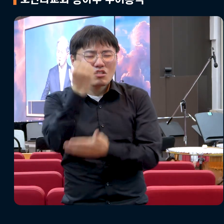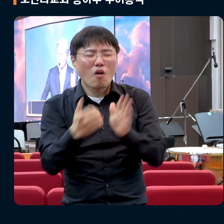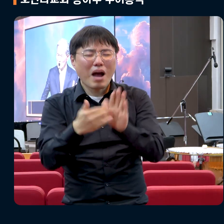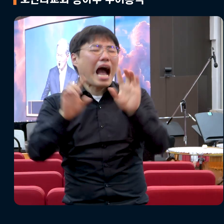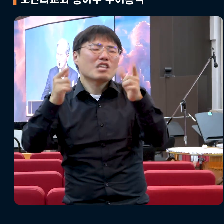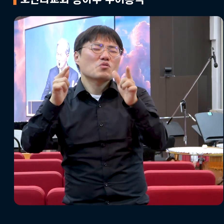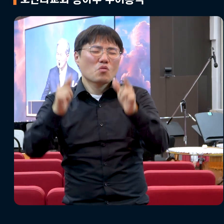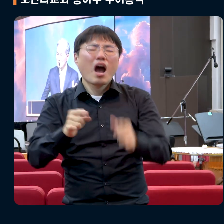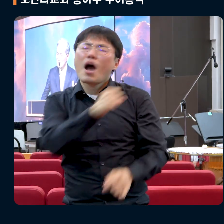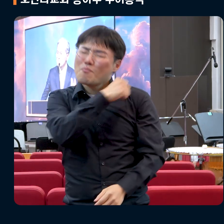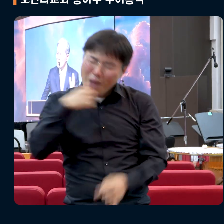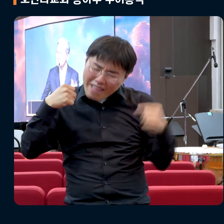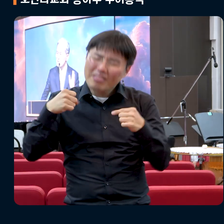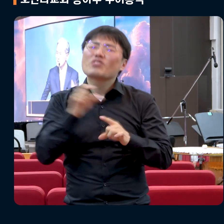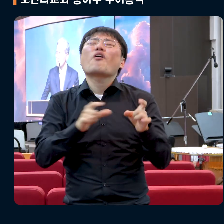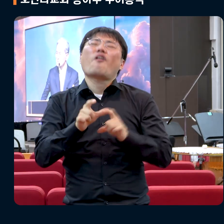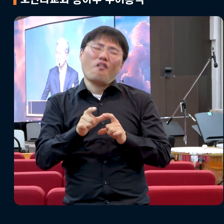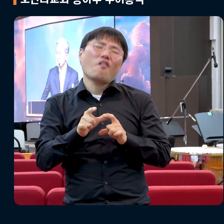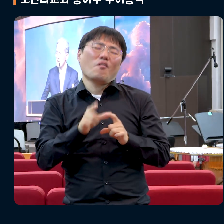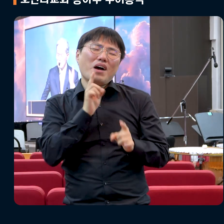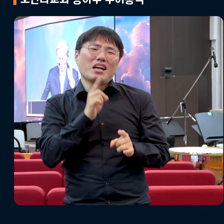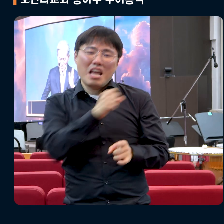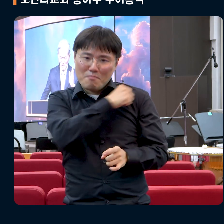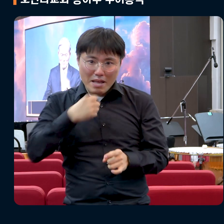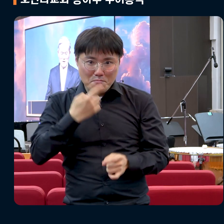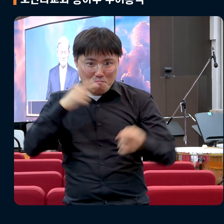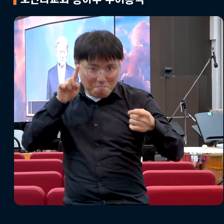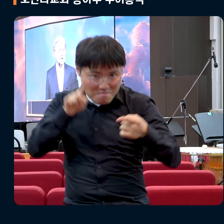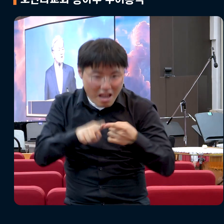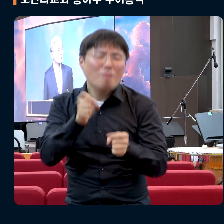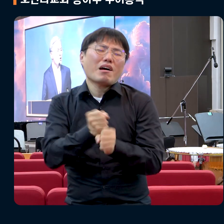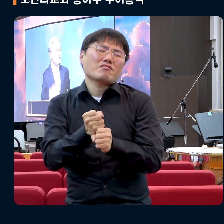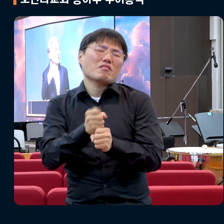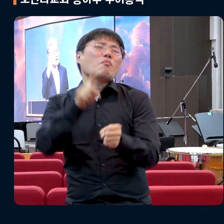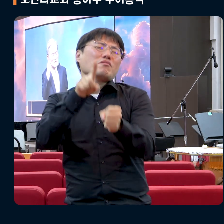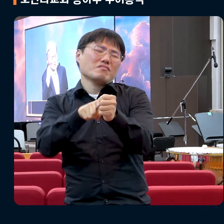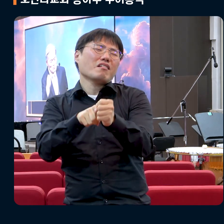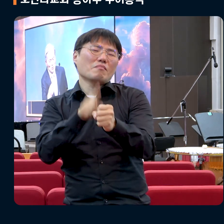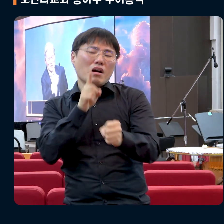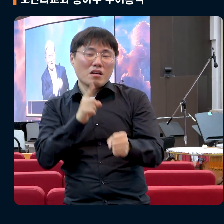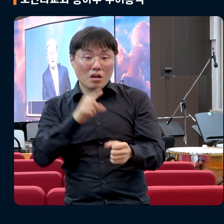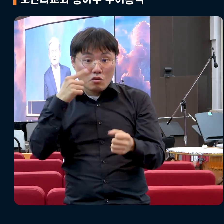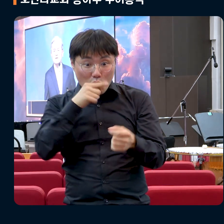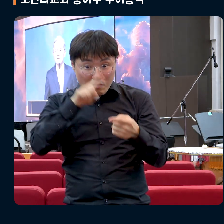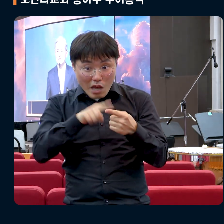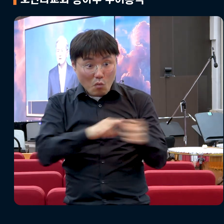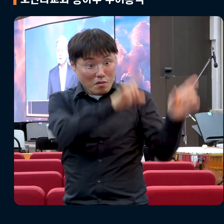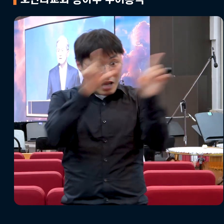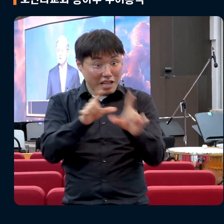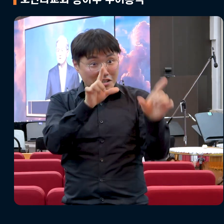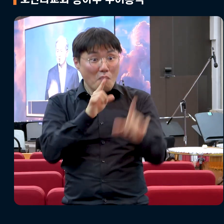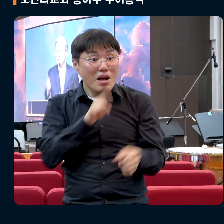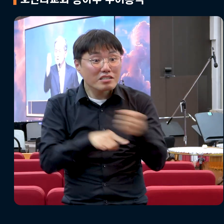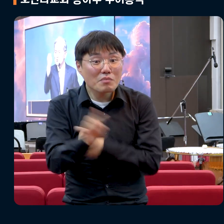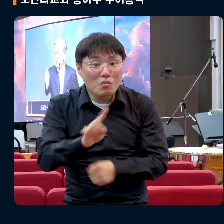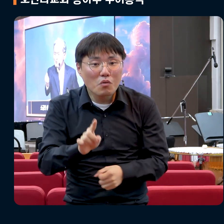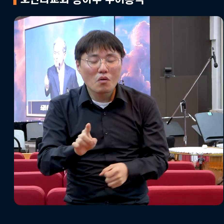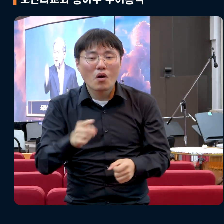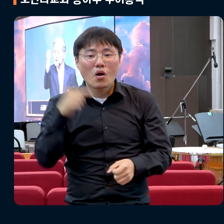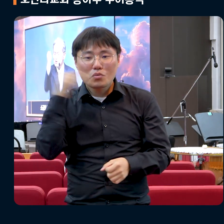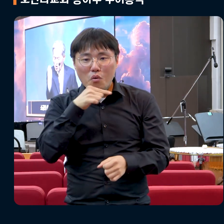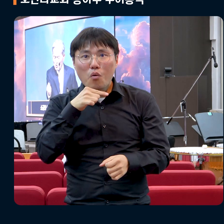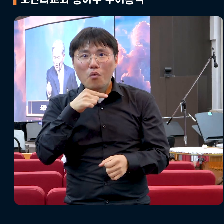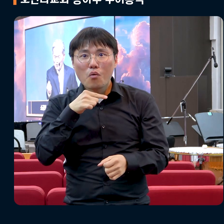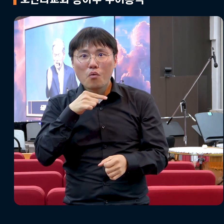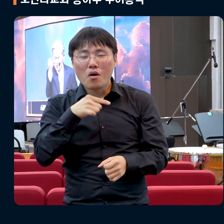맛을 내는 것을 더 강조하고 계세요. 맛을 내는 것. 그렇기 때문에 소금으로 산다는 건 뭐냐?